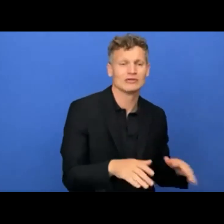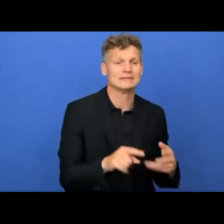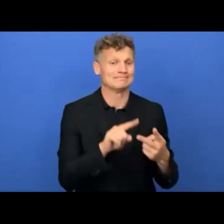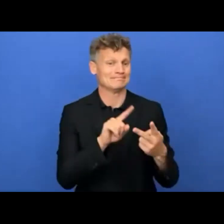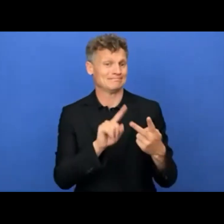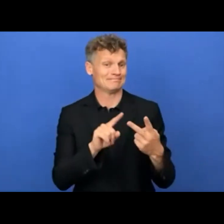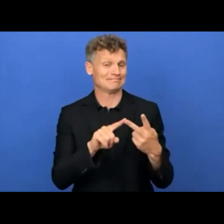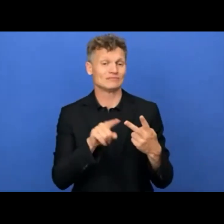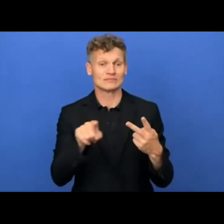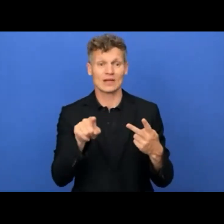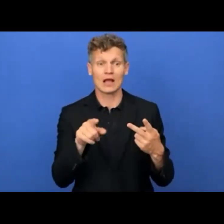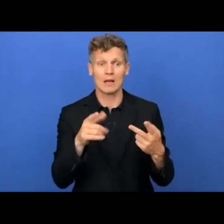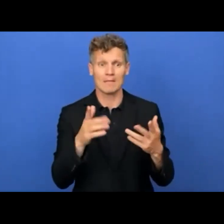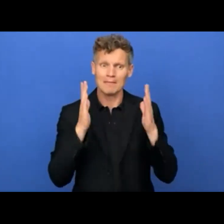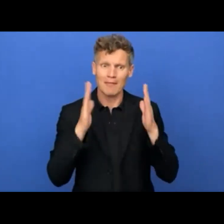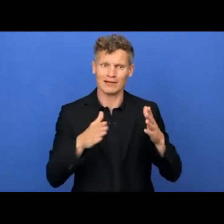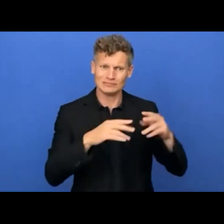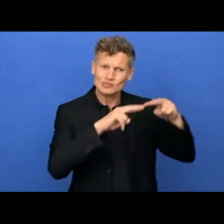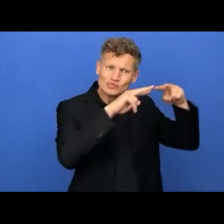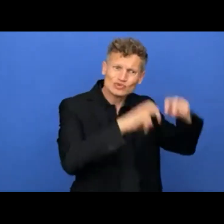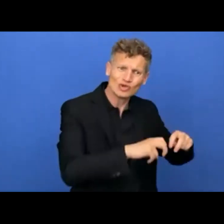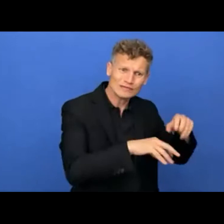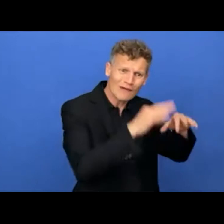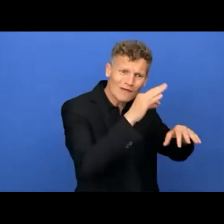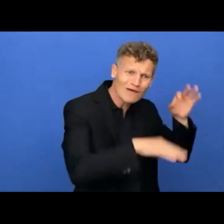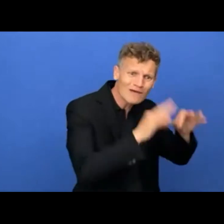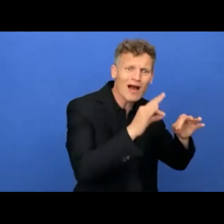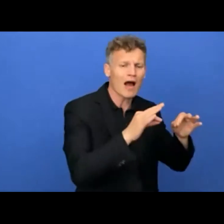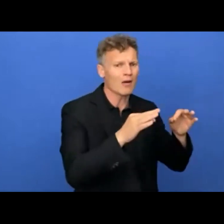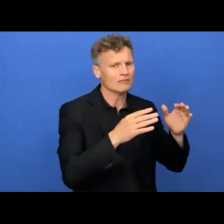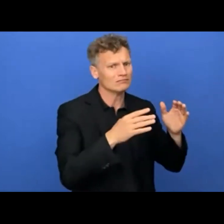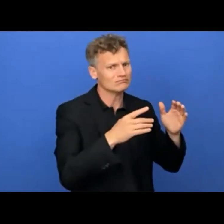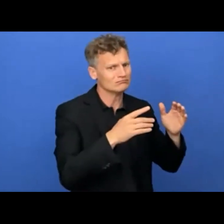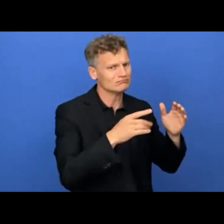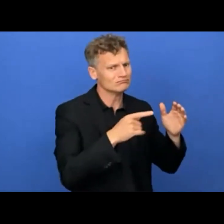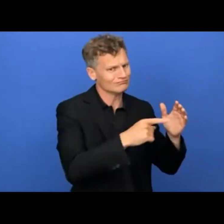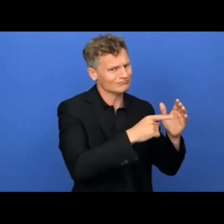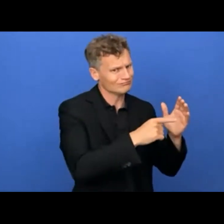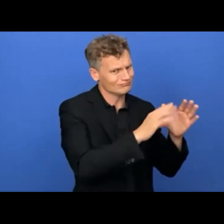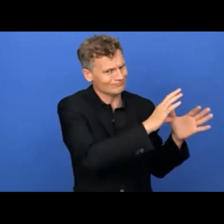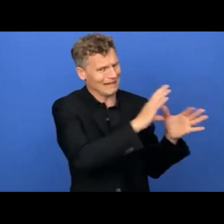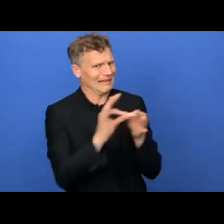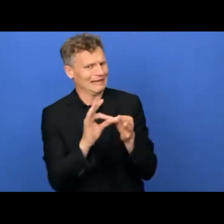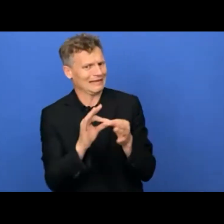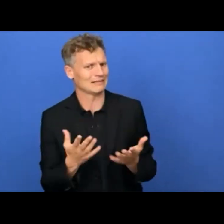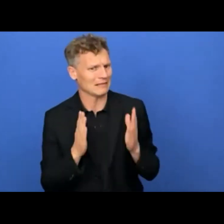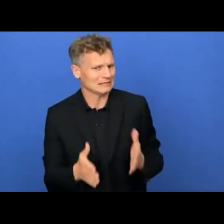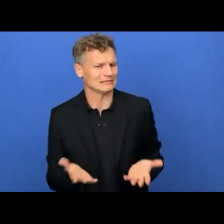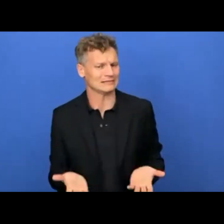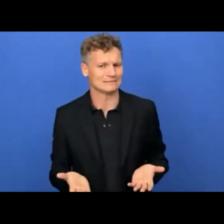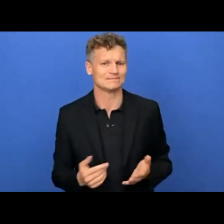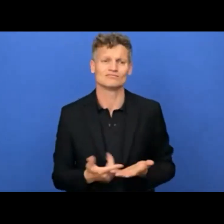Nos actions doivent s'appuyer sur les faits, sur des conclusions concrètes de recherche. Troisièmement,